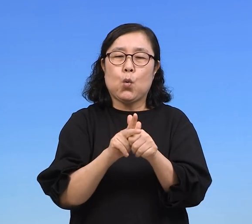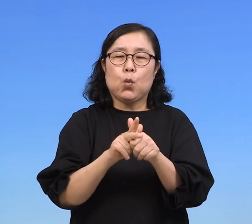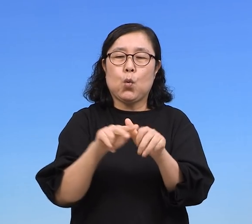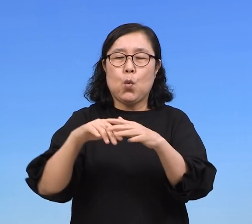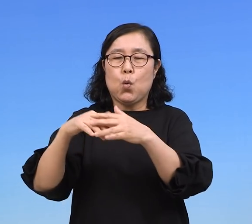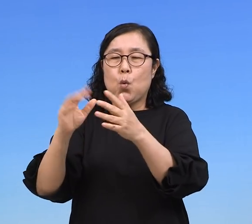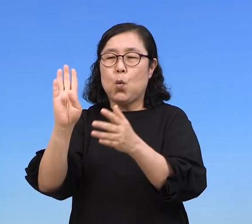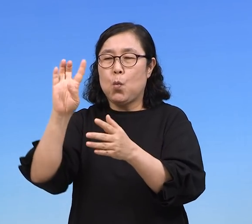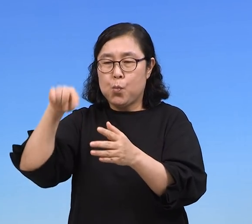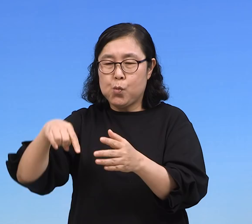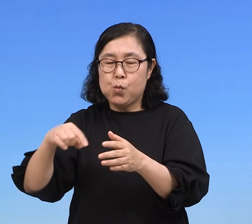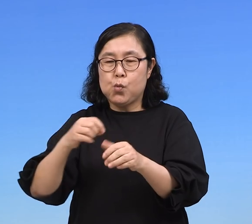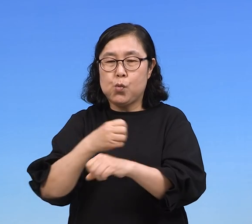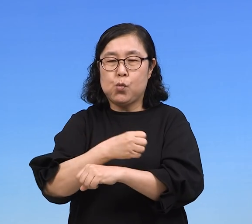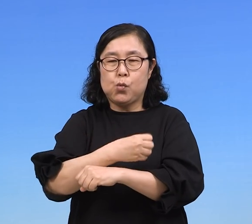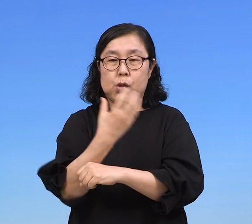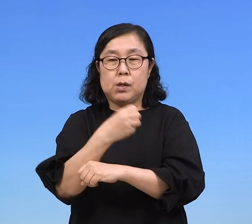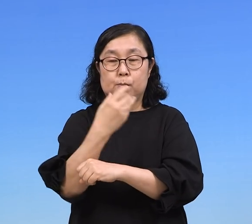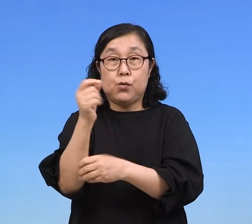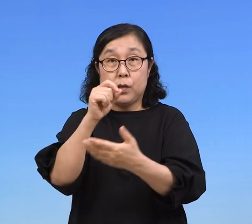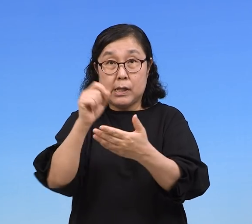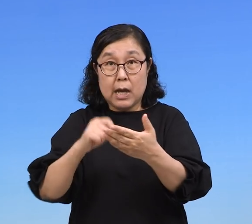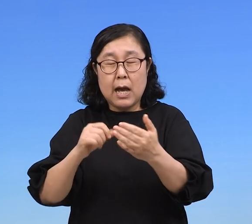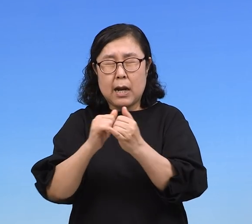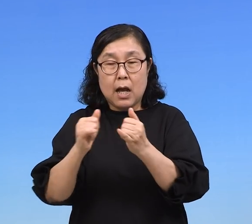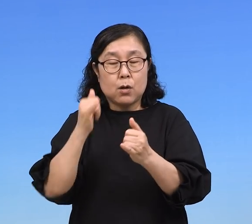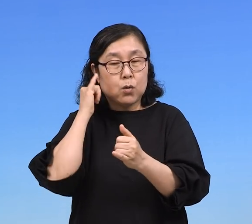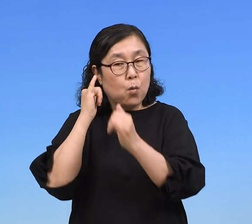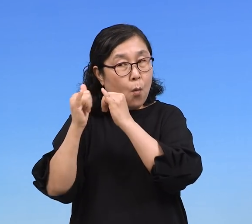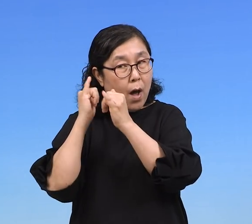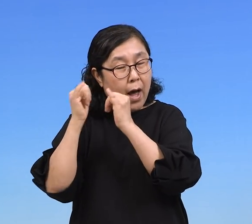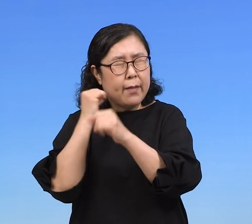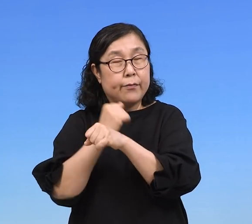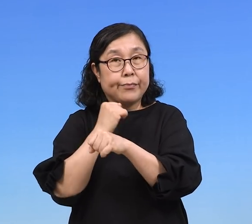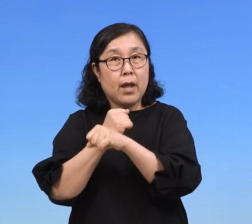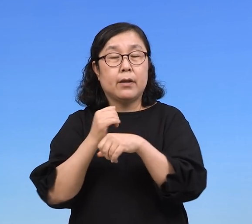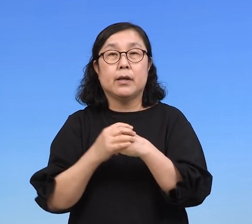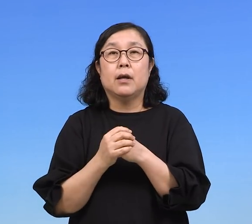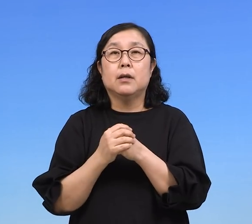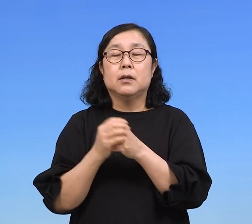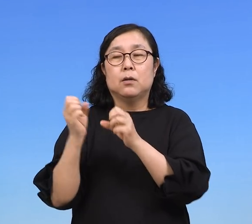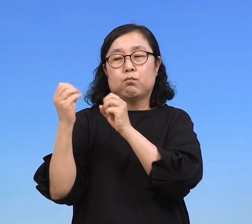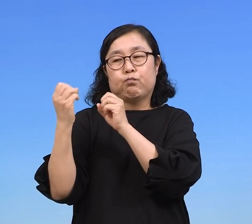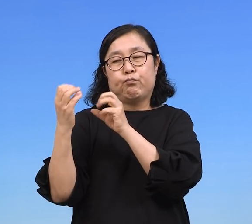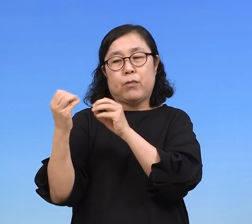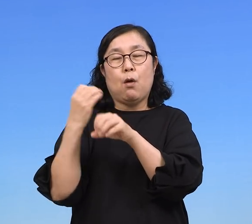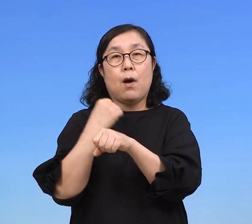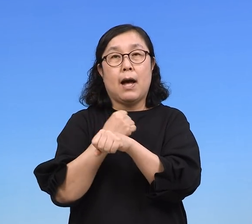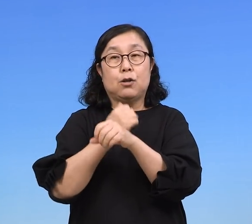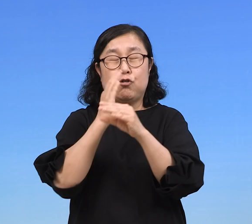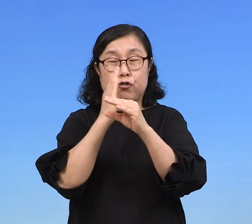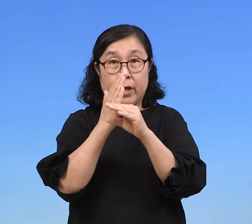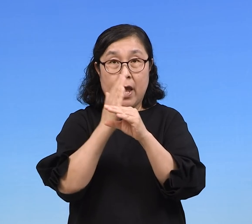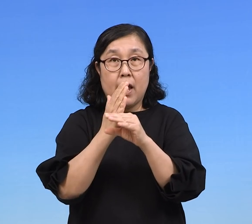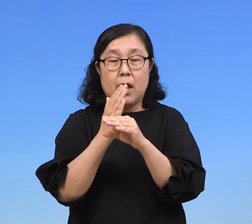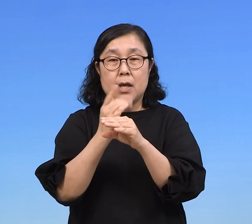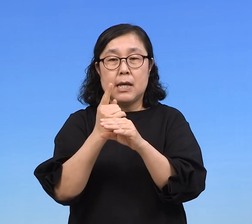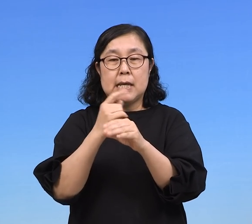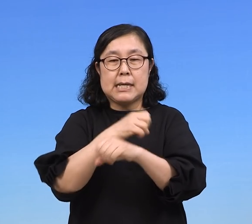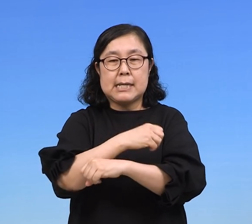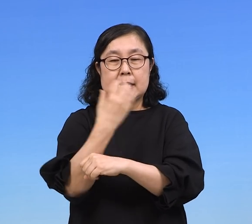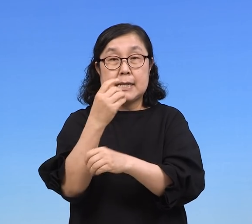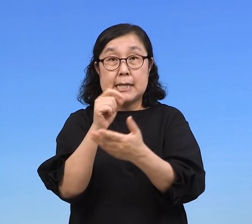그 종교부 기자 분하고 통화를 할 일이 있었는데, 이제 한참을 이제 대화를 하는 가운데